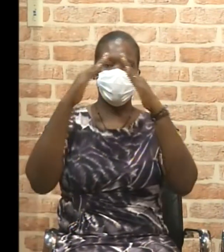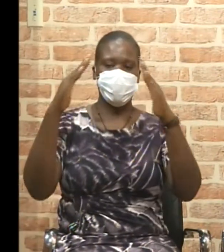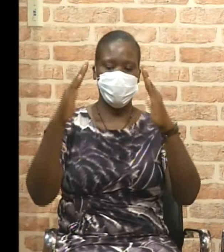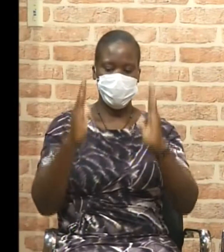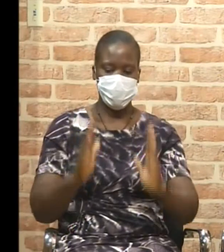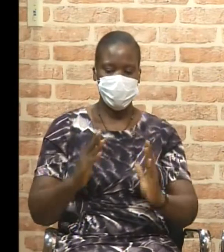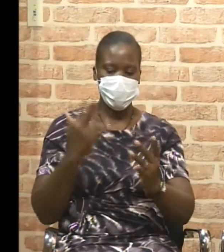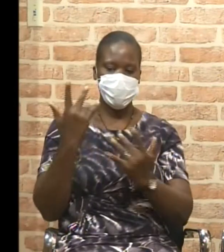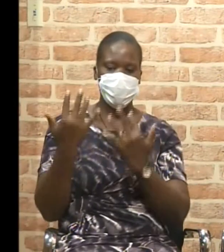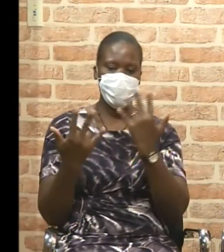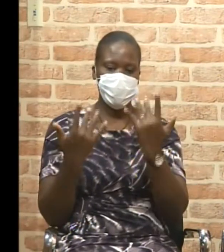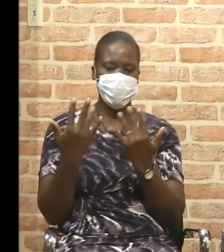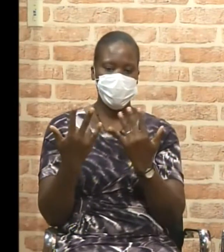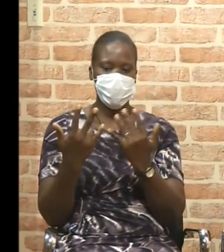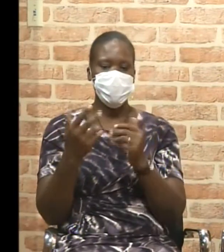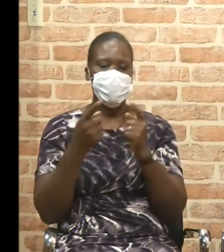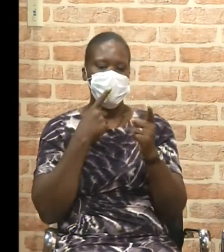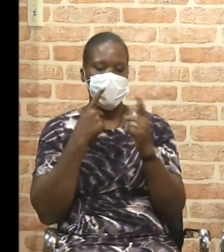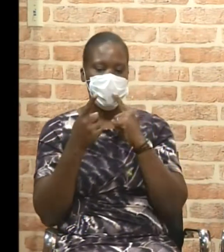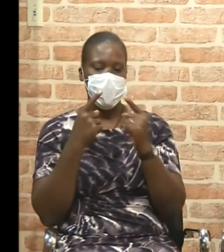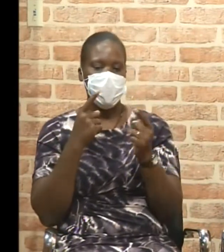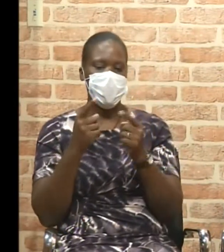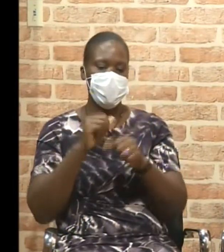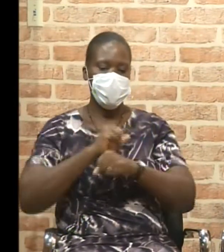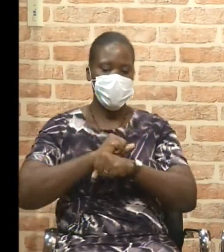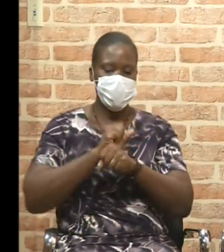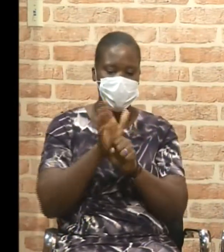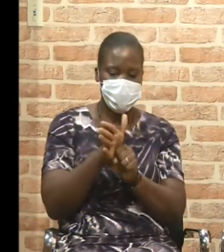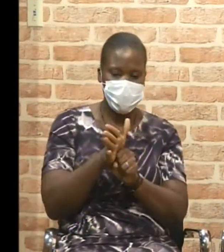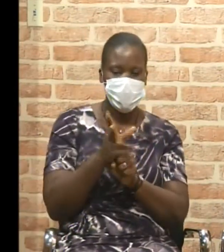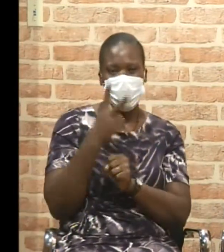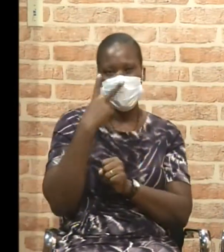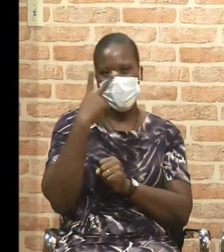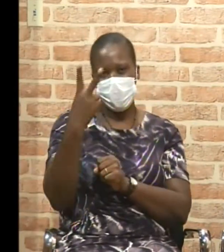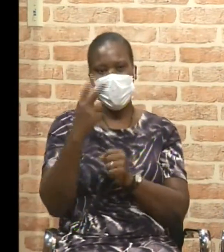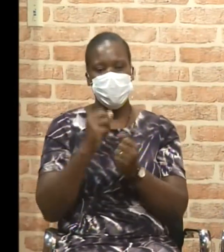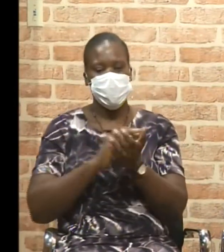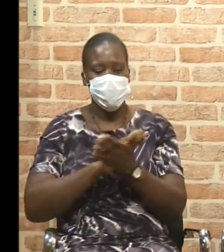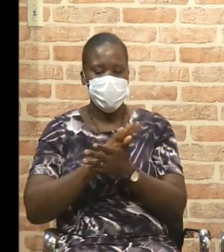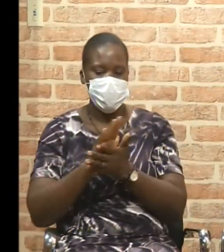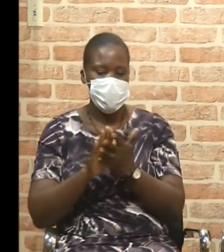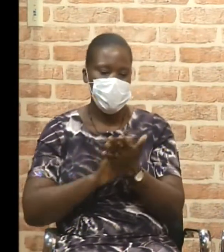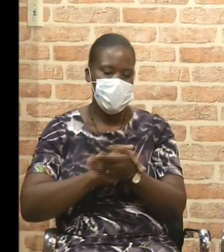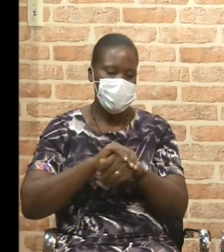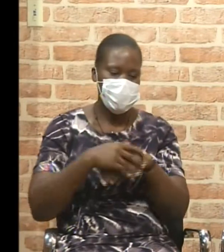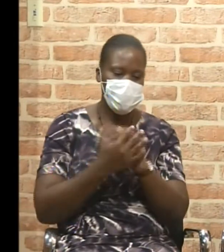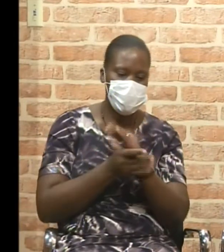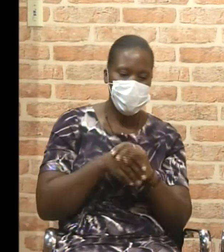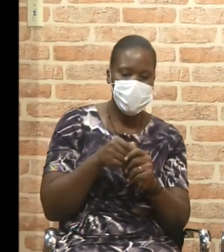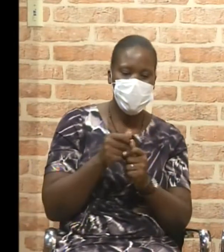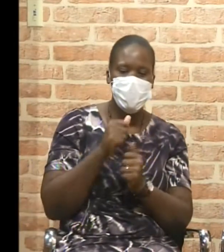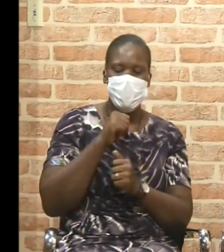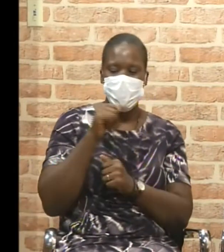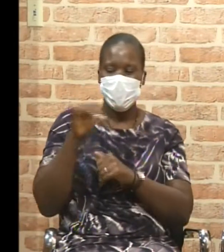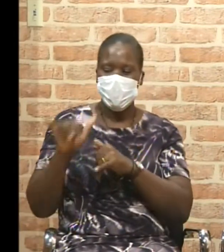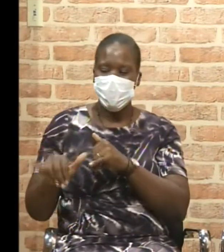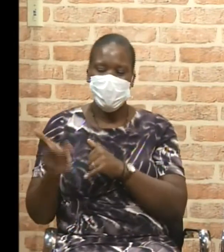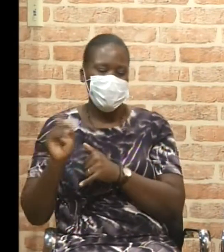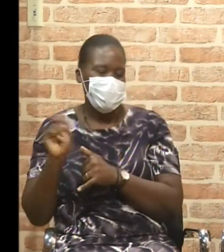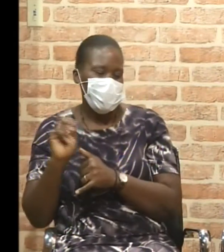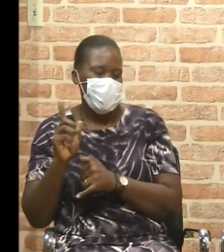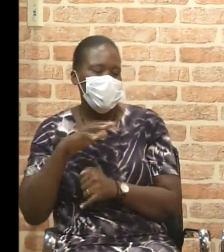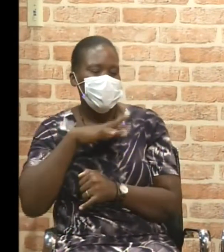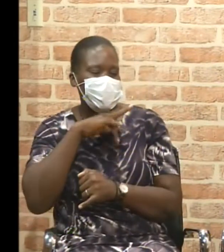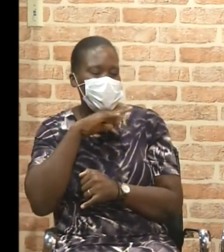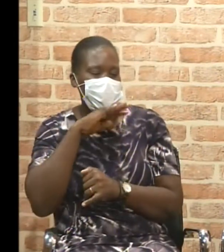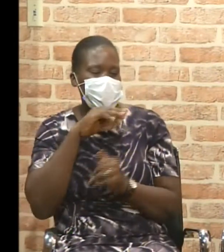c'est laver mains et puis pas arrêter côté qui gagne trop et salubrité et là maintenant avec